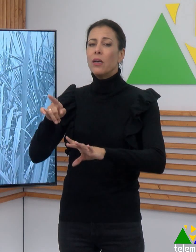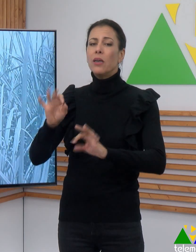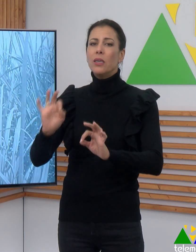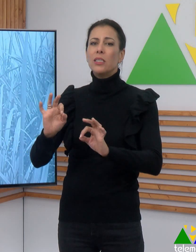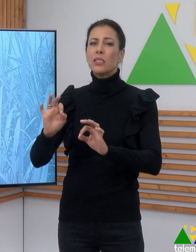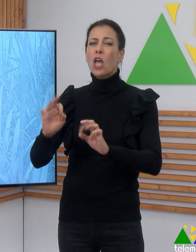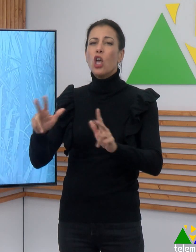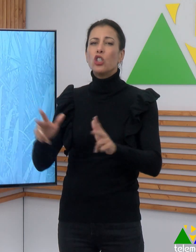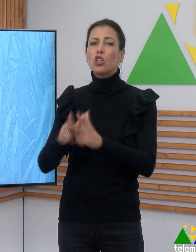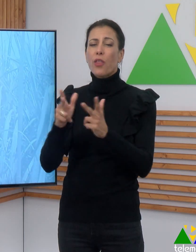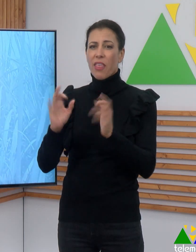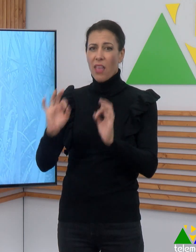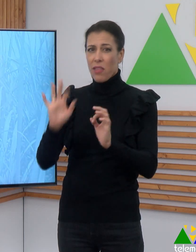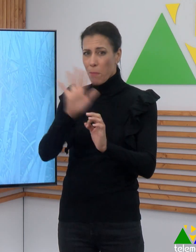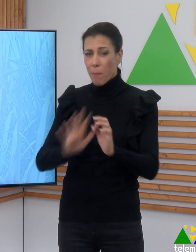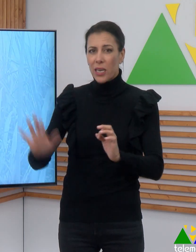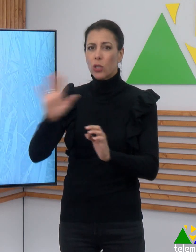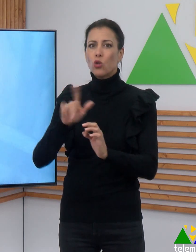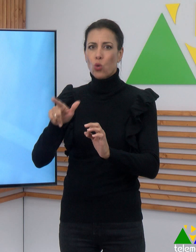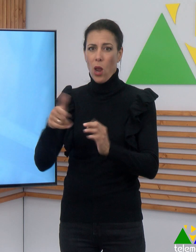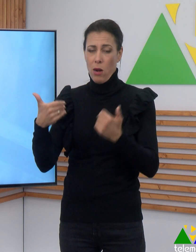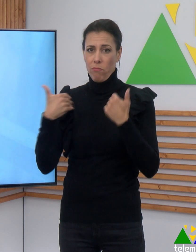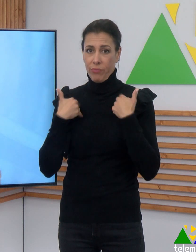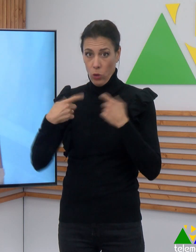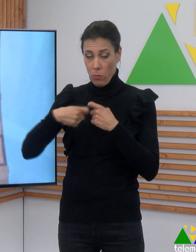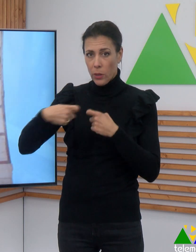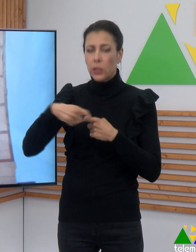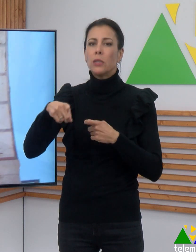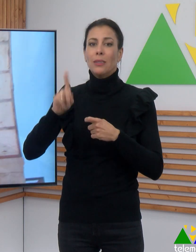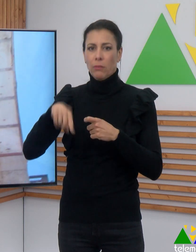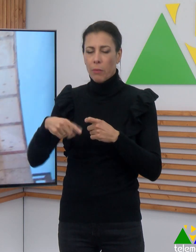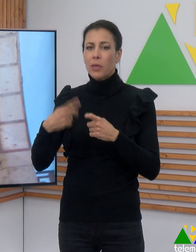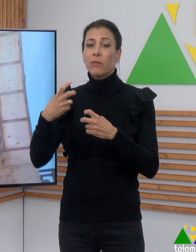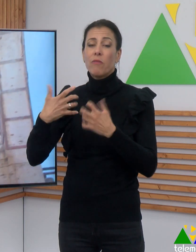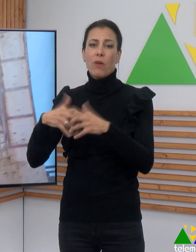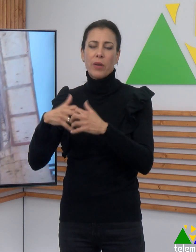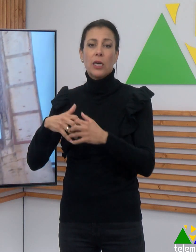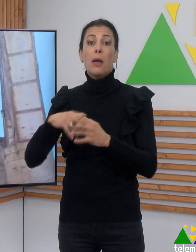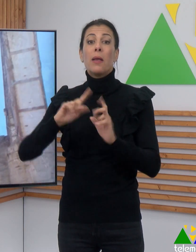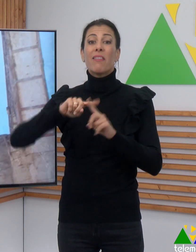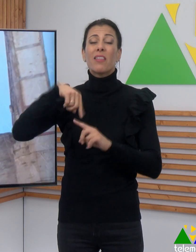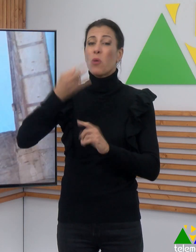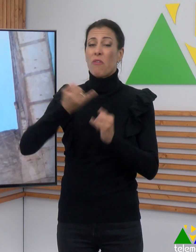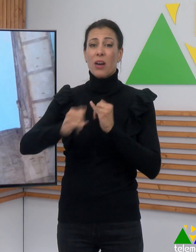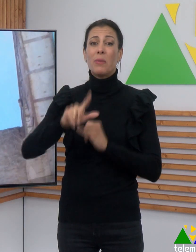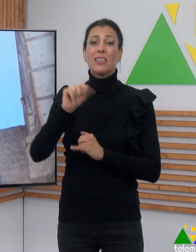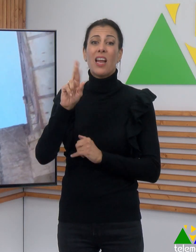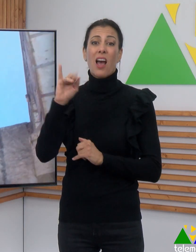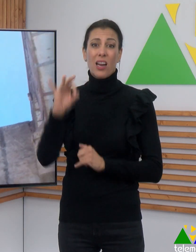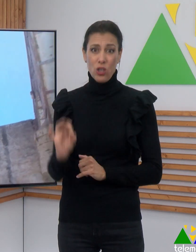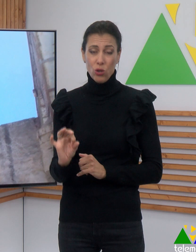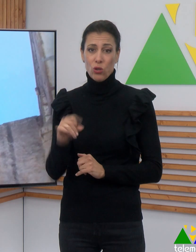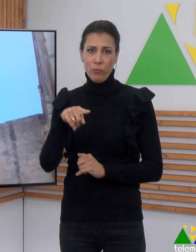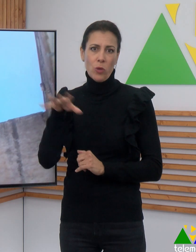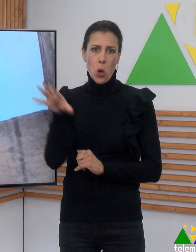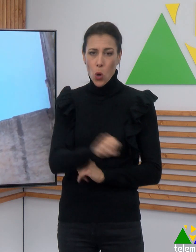a la sociedad peninsular también, que había montado alguna fábrica, y al final son los Larios los que compran esta fábrica peninsular que había